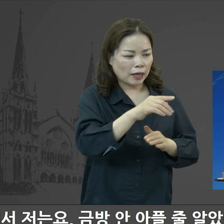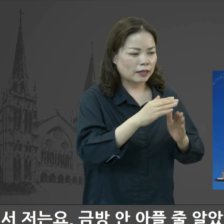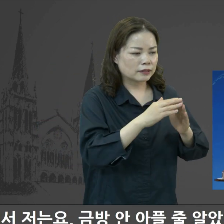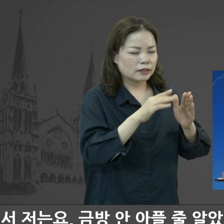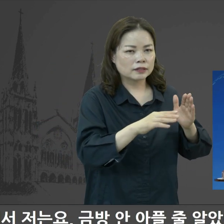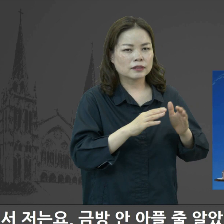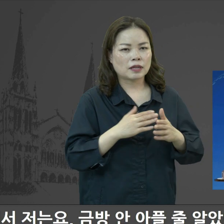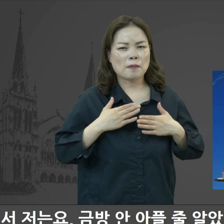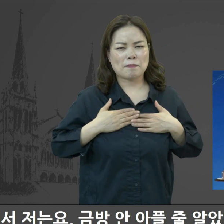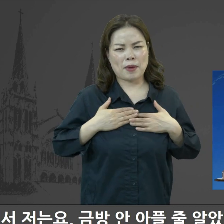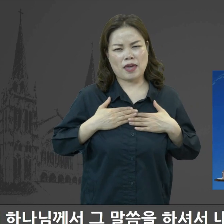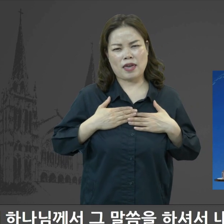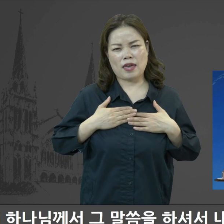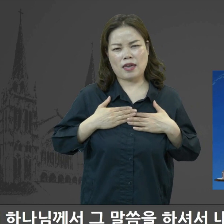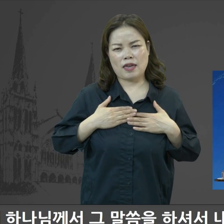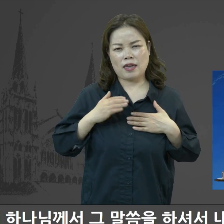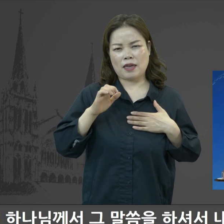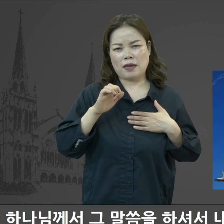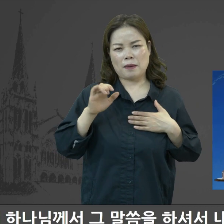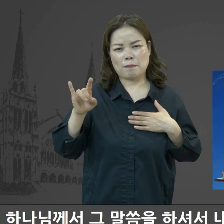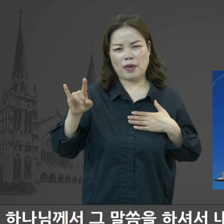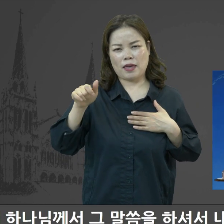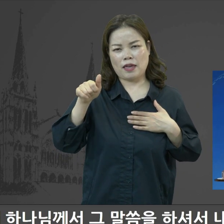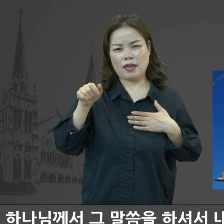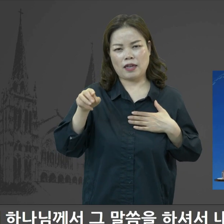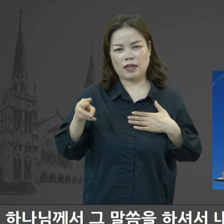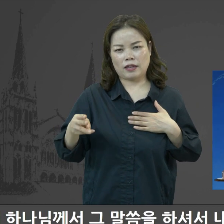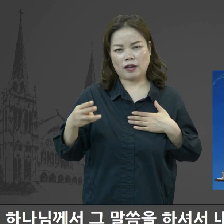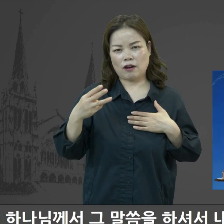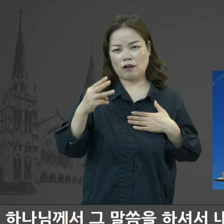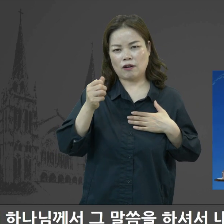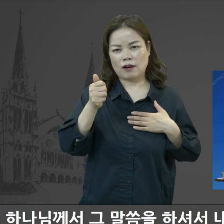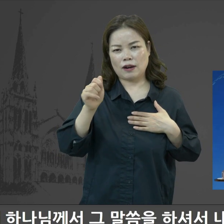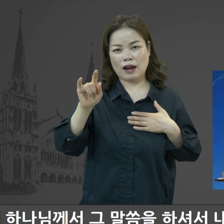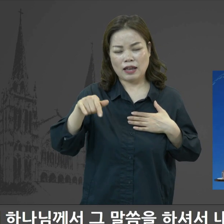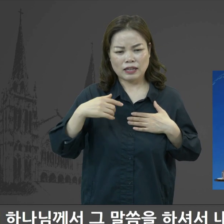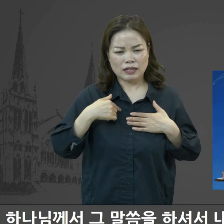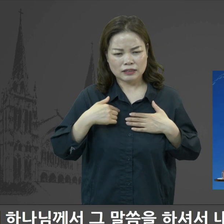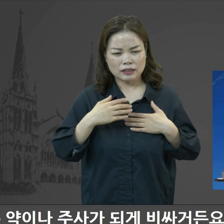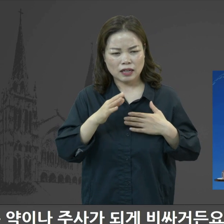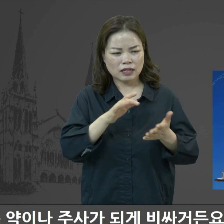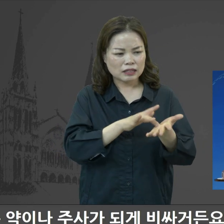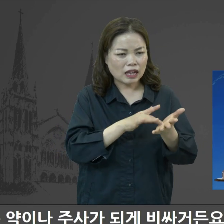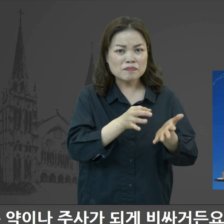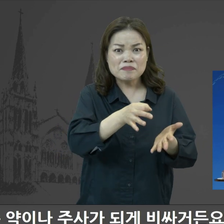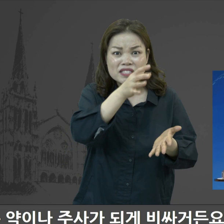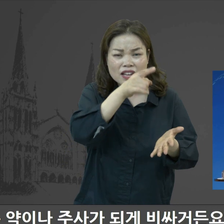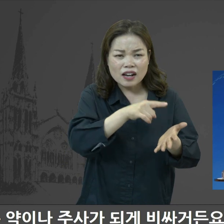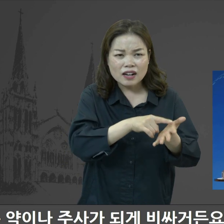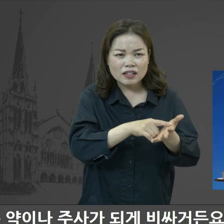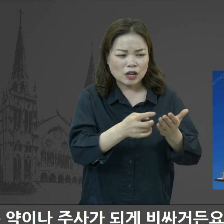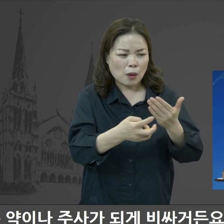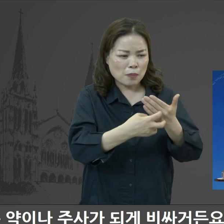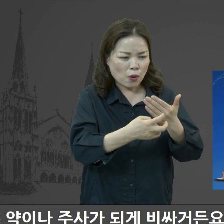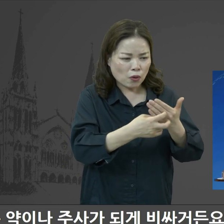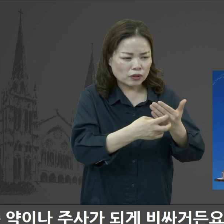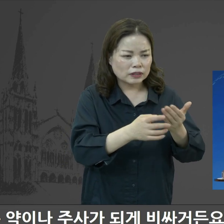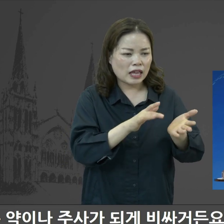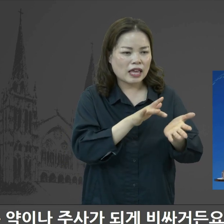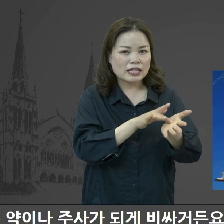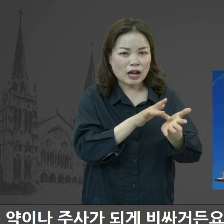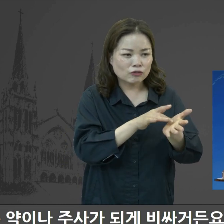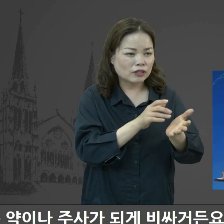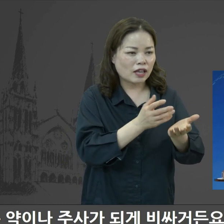그 폐결핵에 먹는 약이나 주사가 되게 비싸거든요. 그런 약 그냥 버리기 아까우니까 그냥 병원하고 약국에 다 갖다